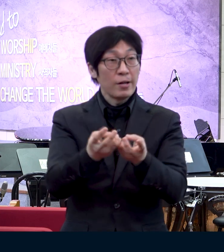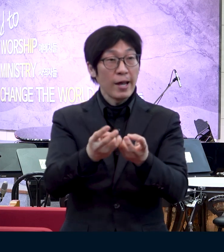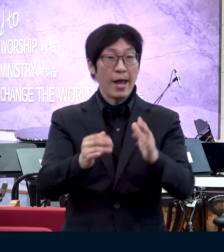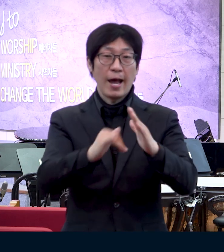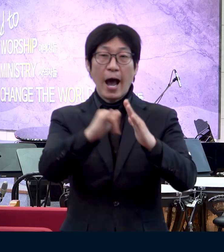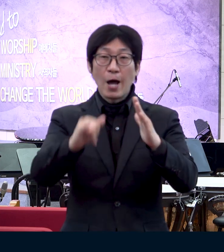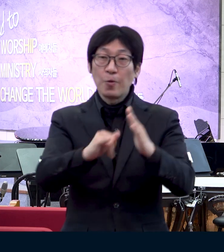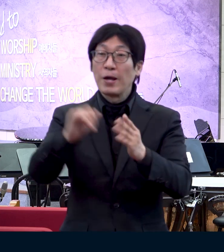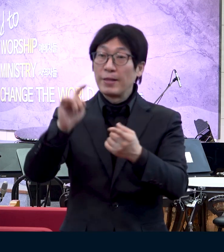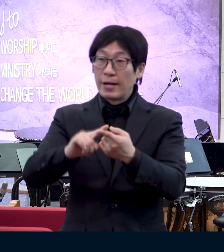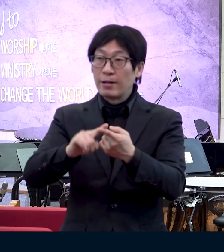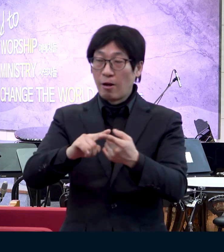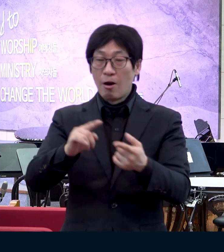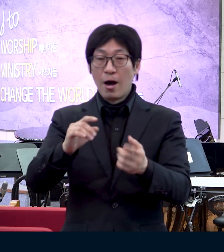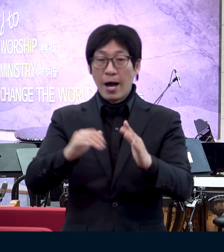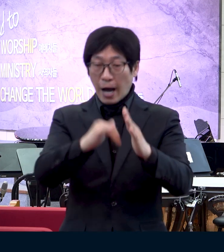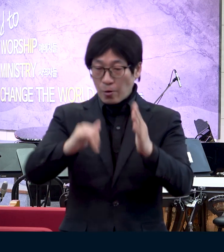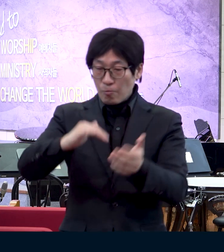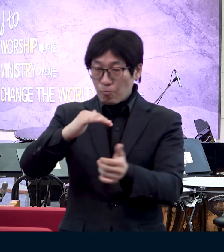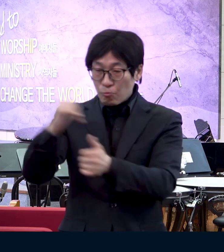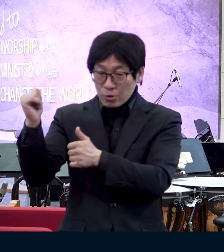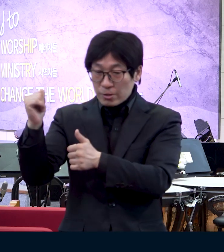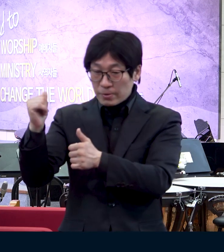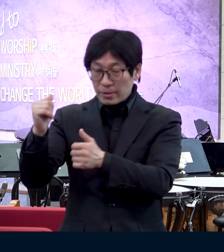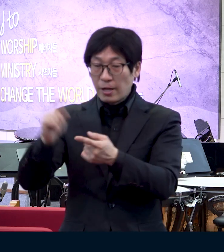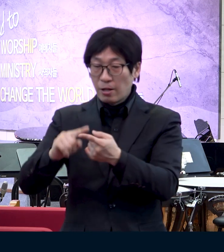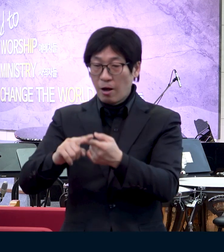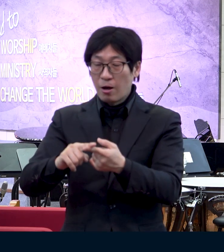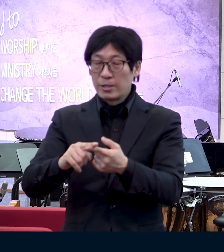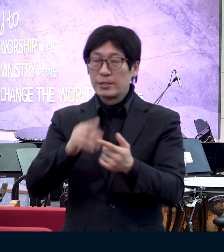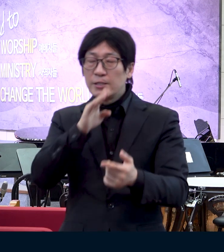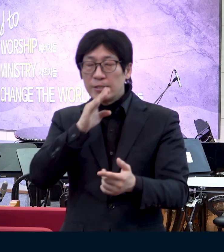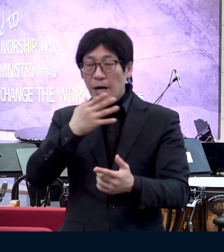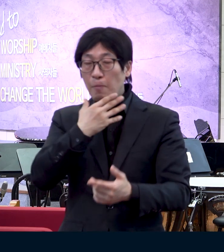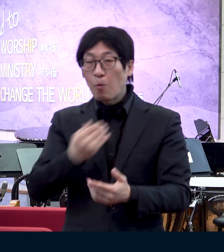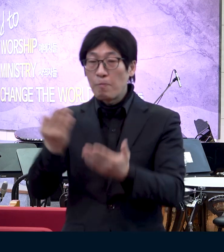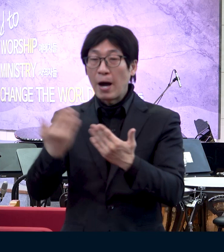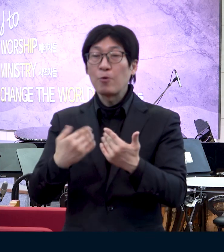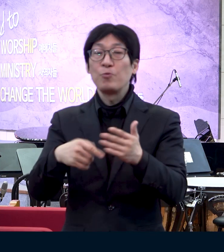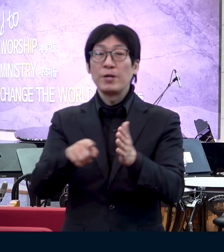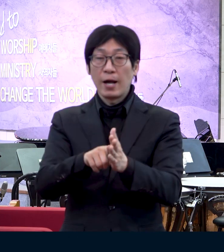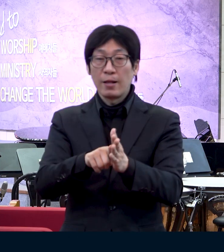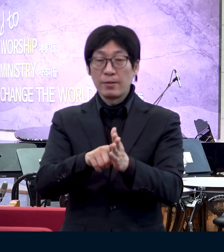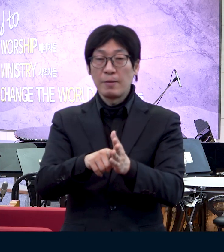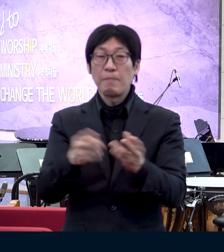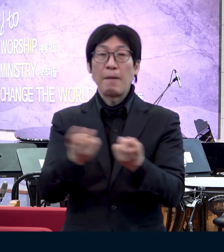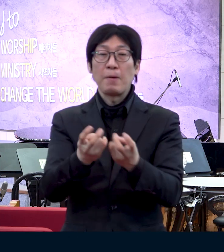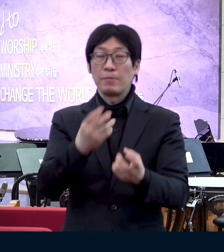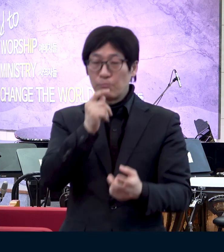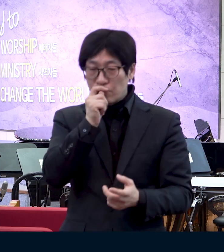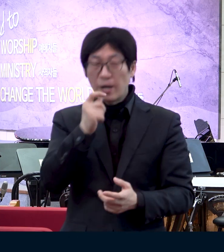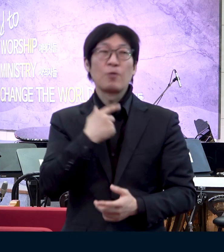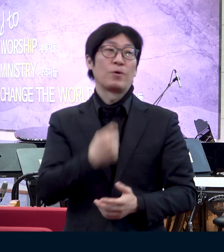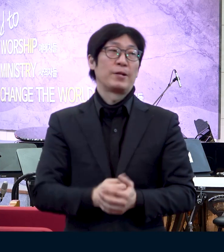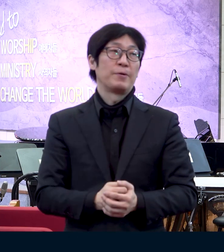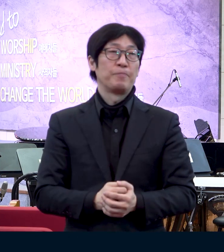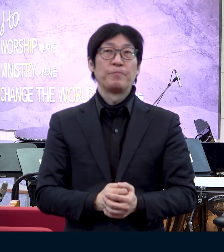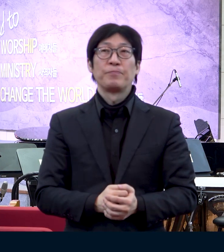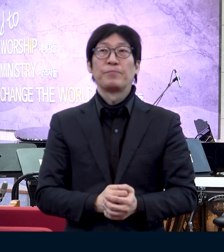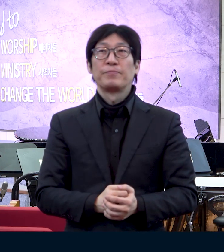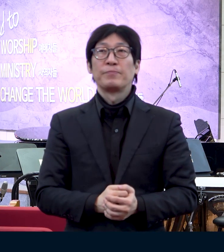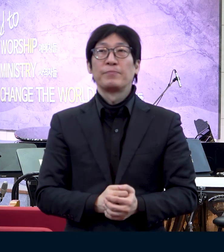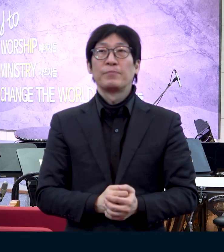어떻게 가족이라는 이 부르심을 온전히 감당하는 축복을 받을 수 있을까, 이걸 묵상하려고 합니다. 이 포도원의 노래 그게 나와